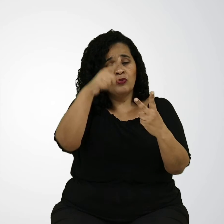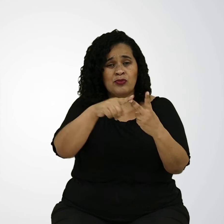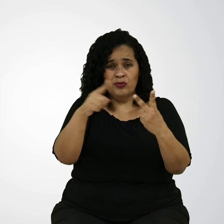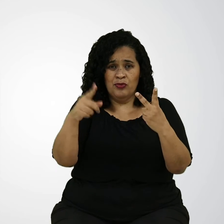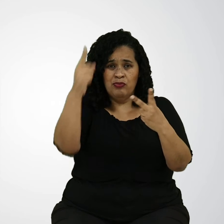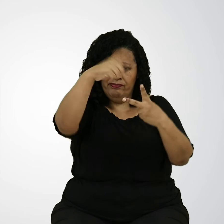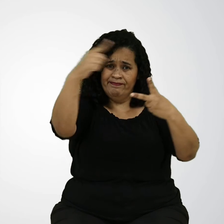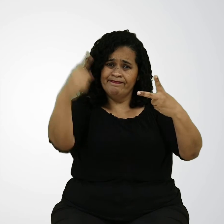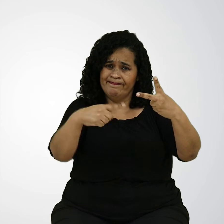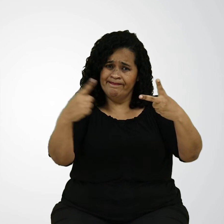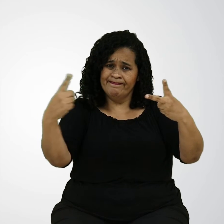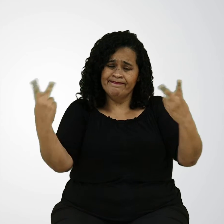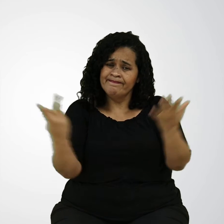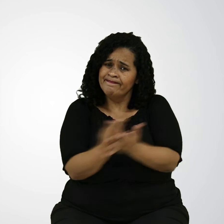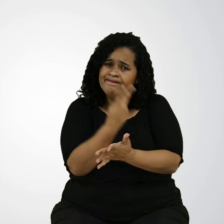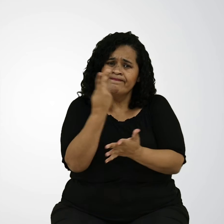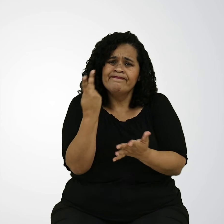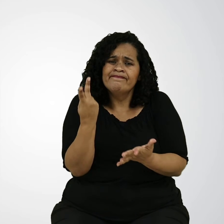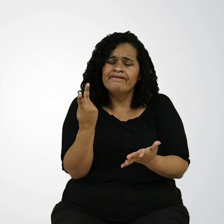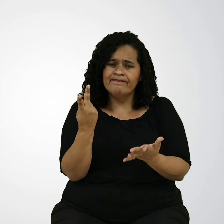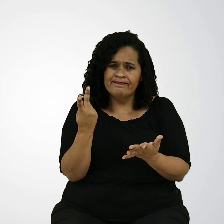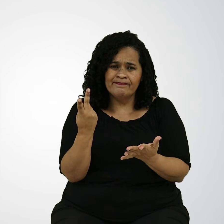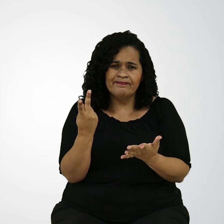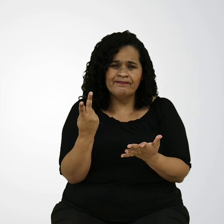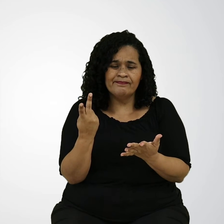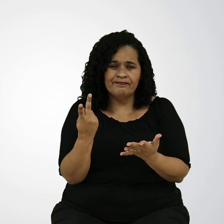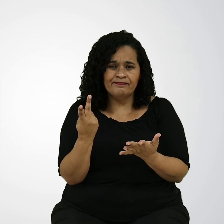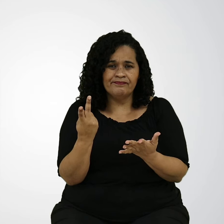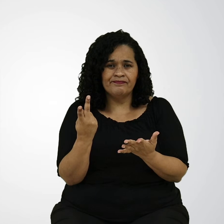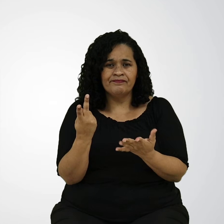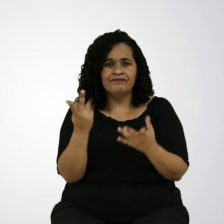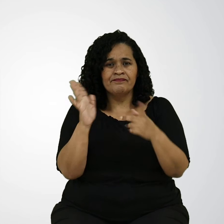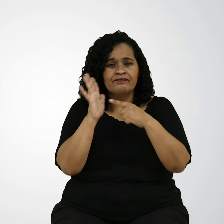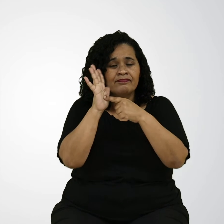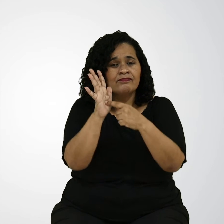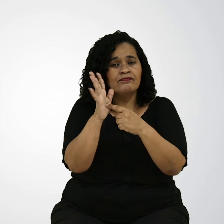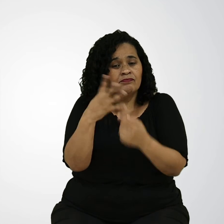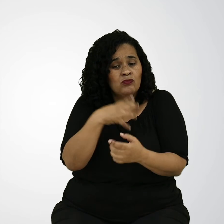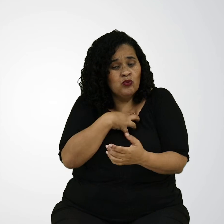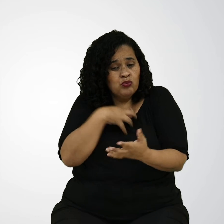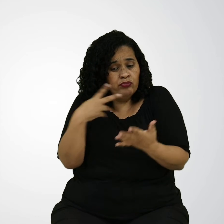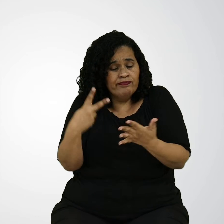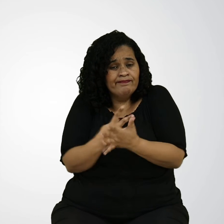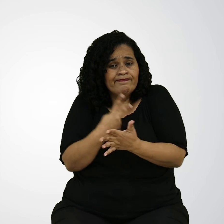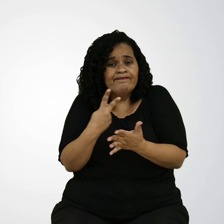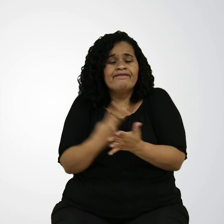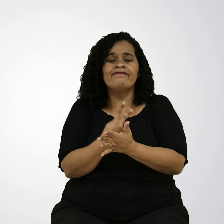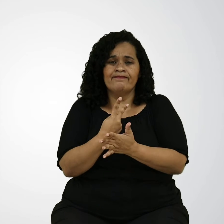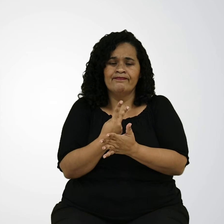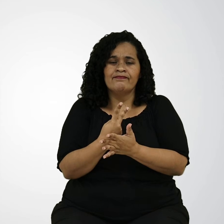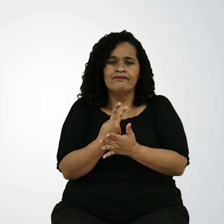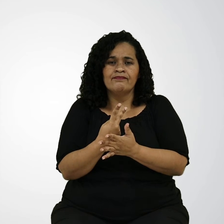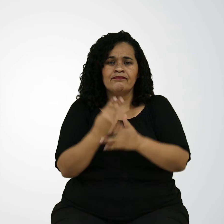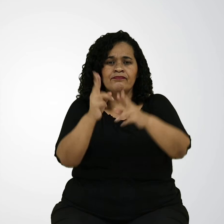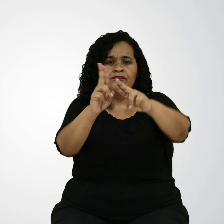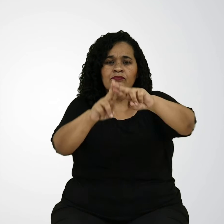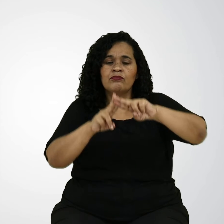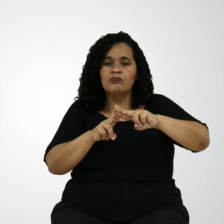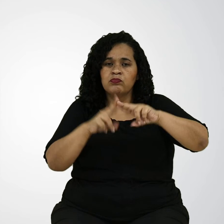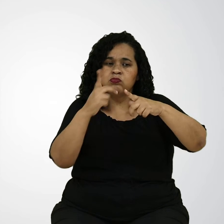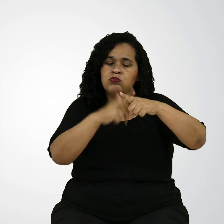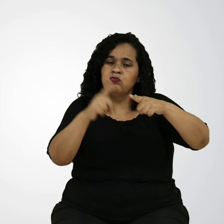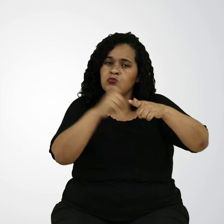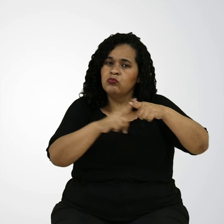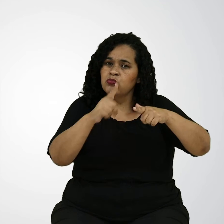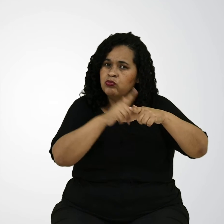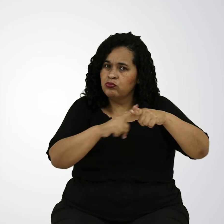cristãos abraçassem, eles estariam tendo uma visão equivocada da santificação. E aí dá para entender por que ele foi um problema seríssimo, né,